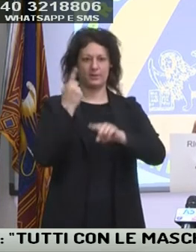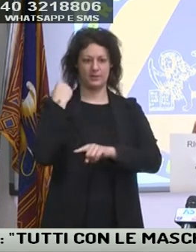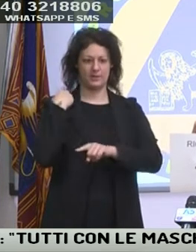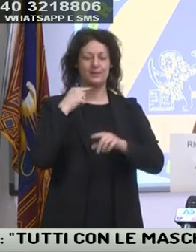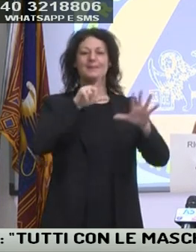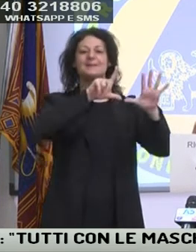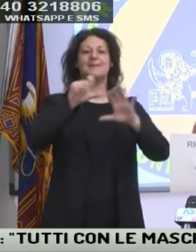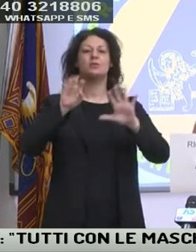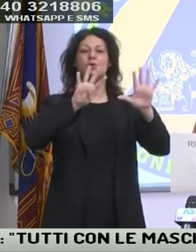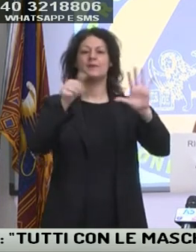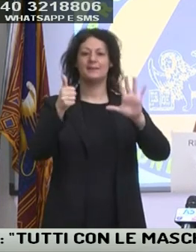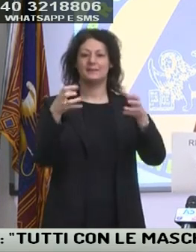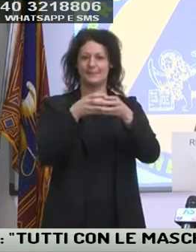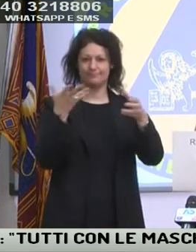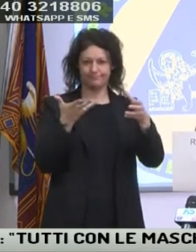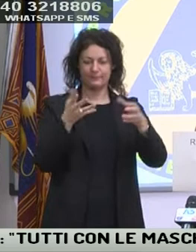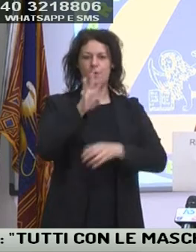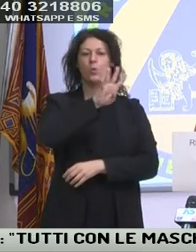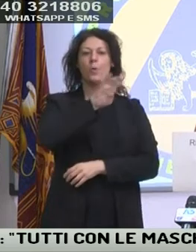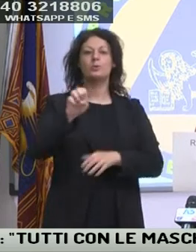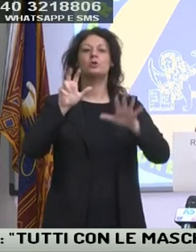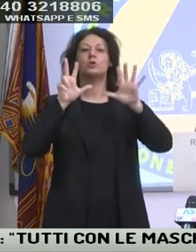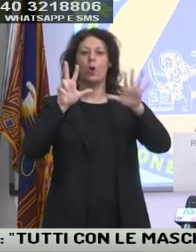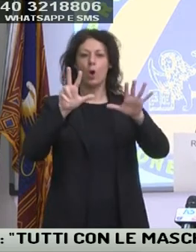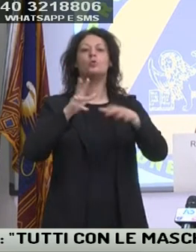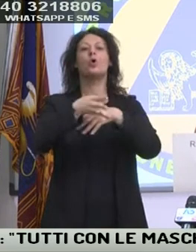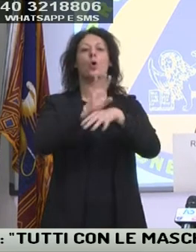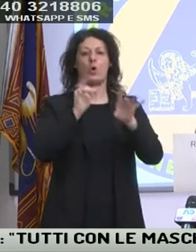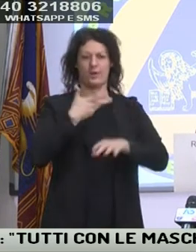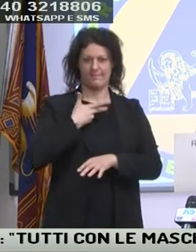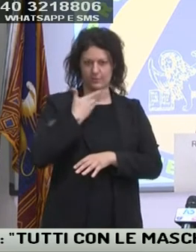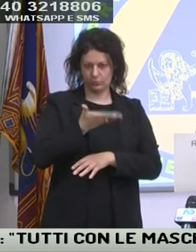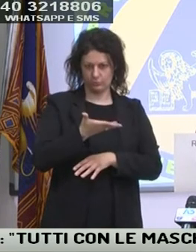sono così composti. 408 sono positivi ancora. 313